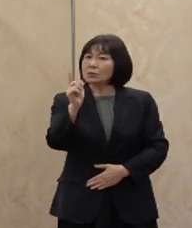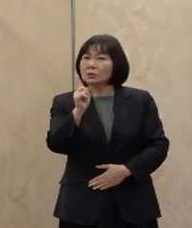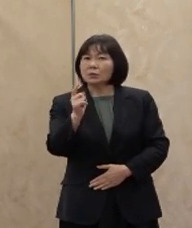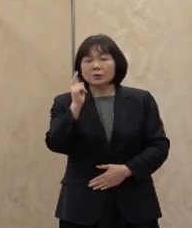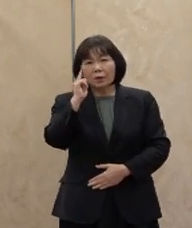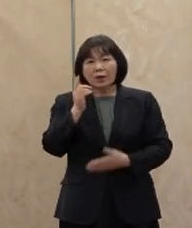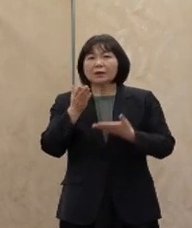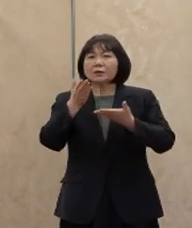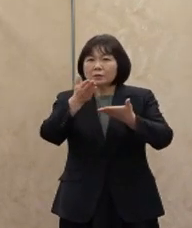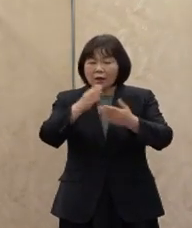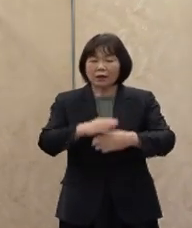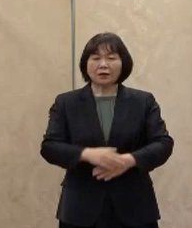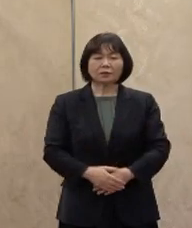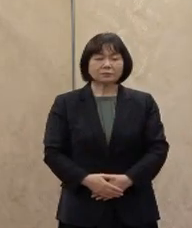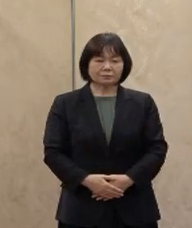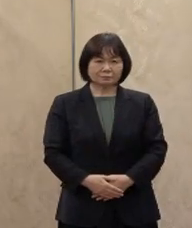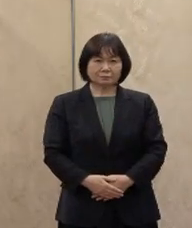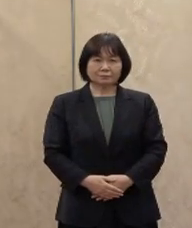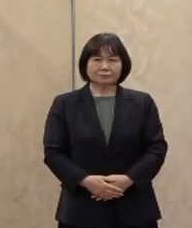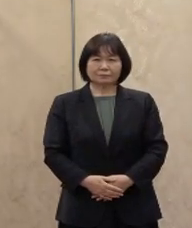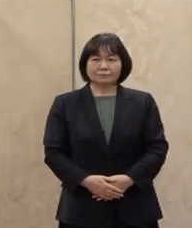どのようにお考えでしょう